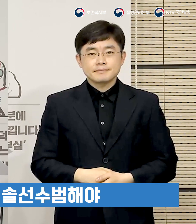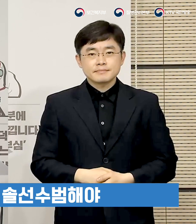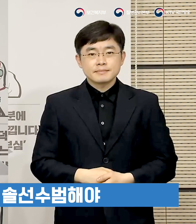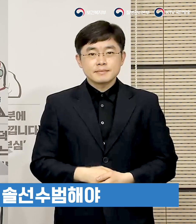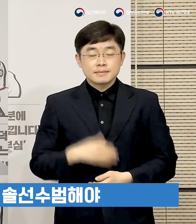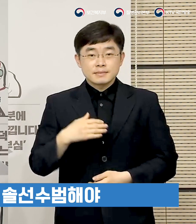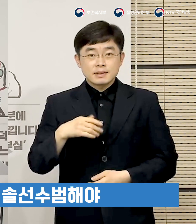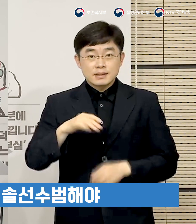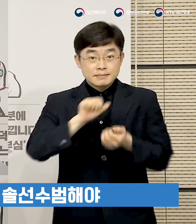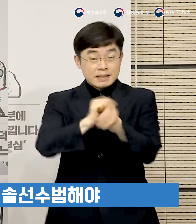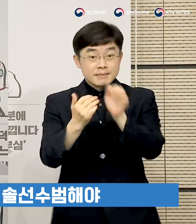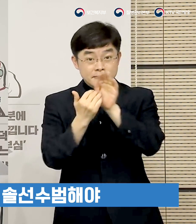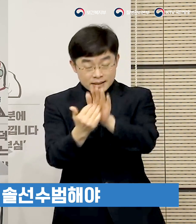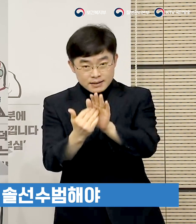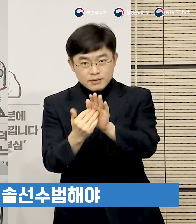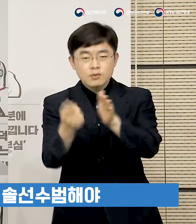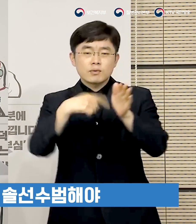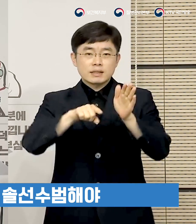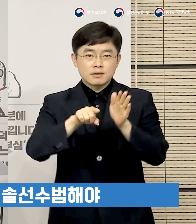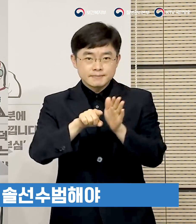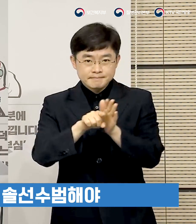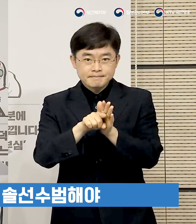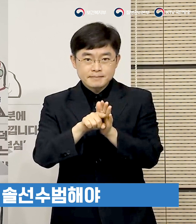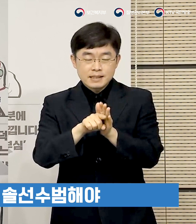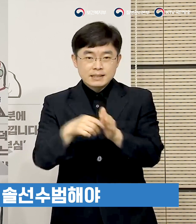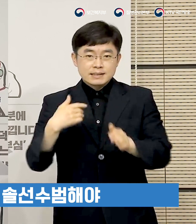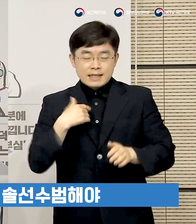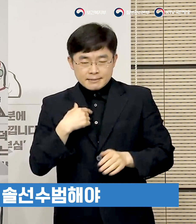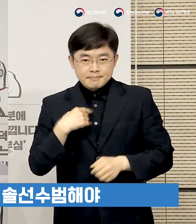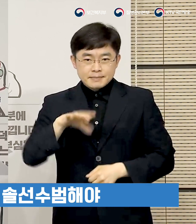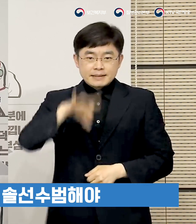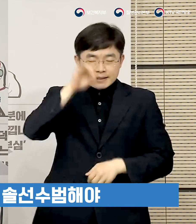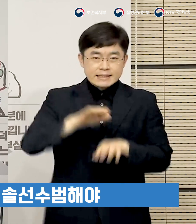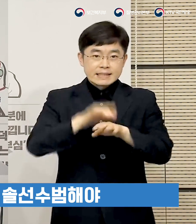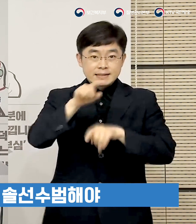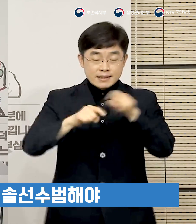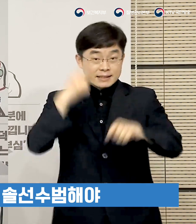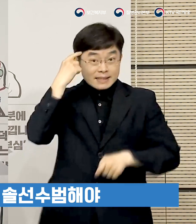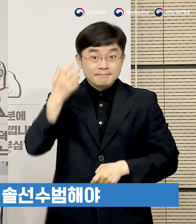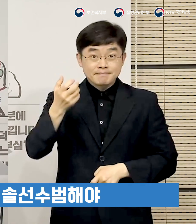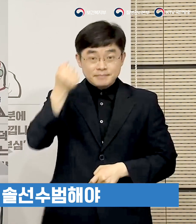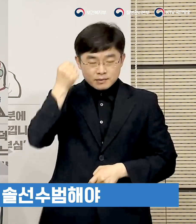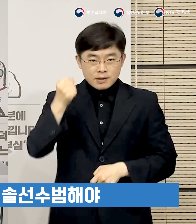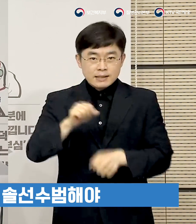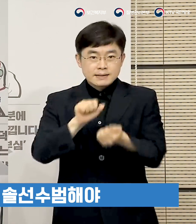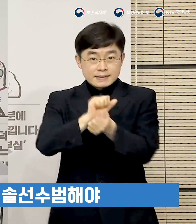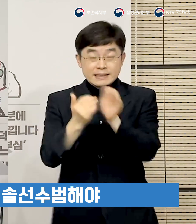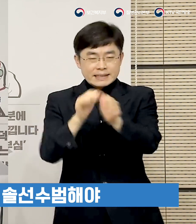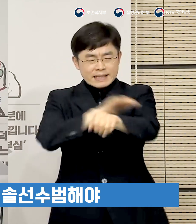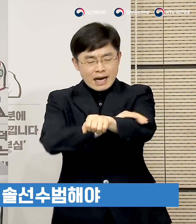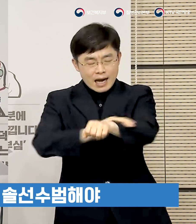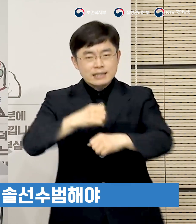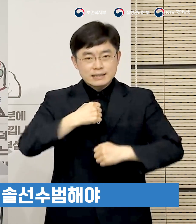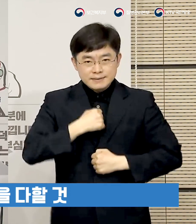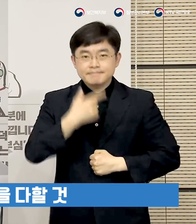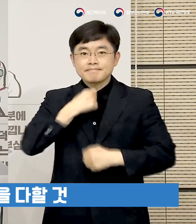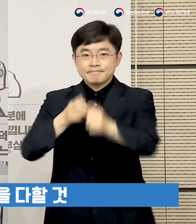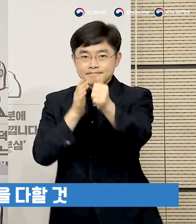자기 자신에 대한 엄격한 방역 관리자가 되어 방역 수칙을 철저히 지켜주실 것을